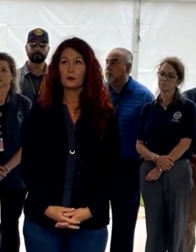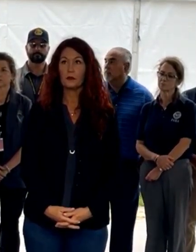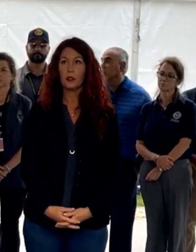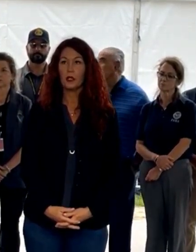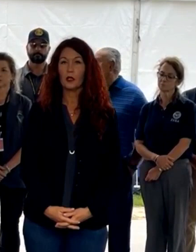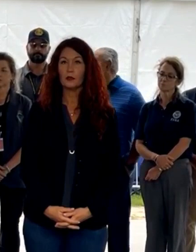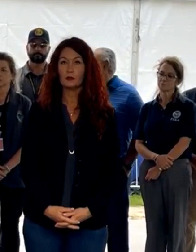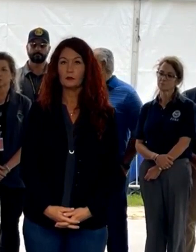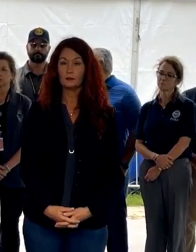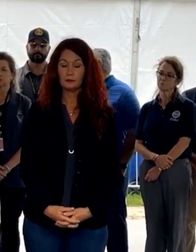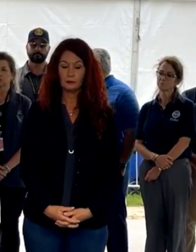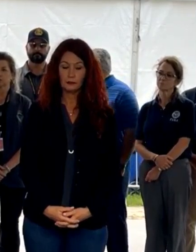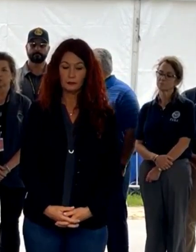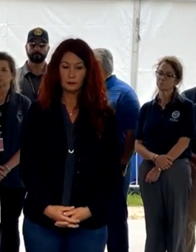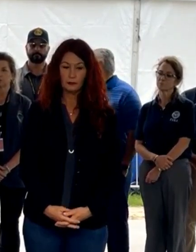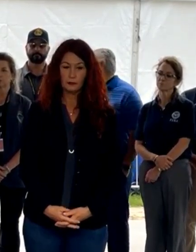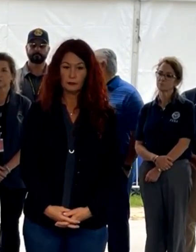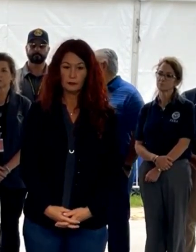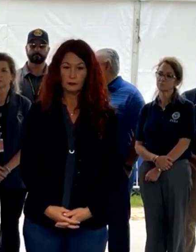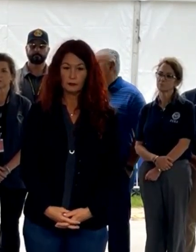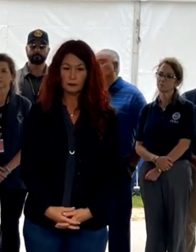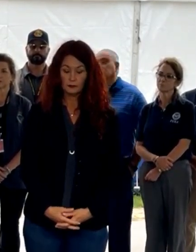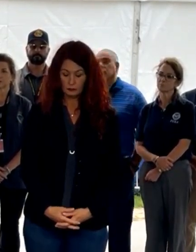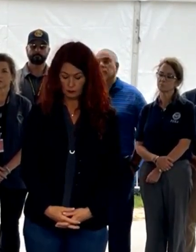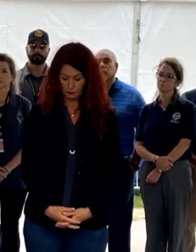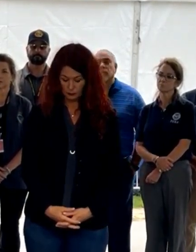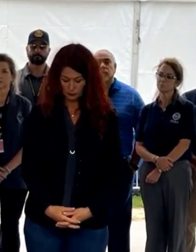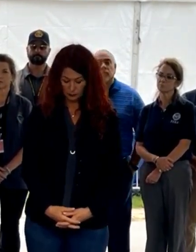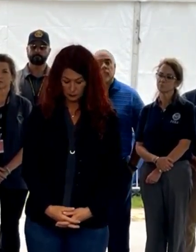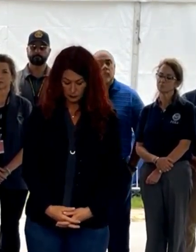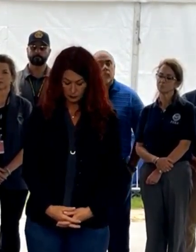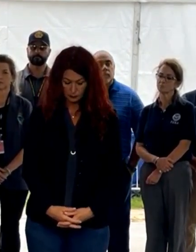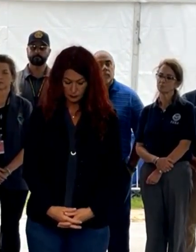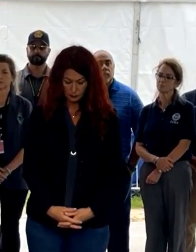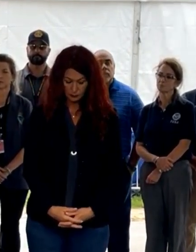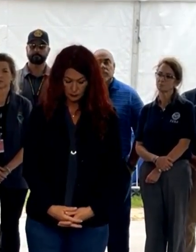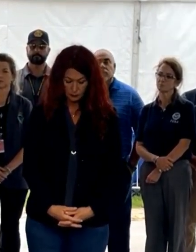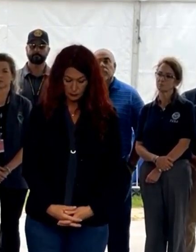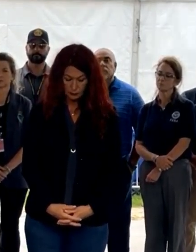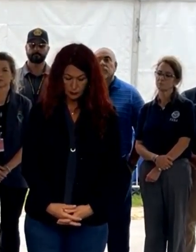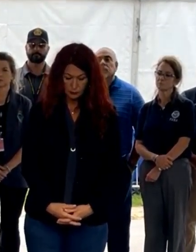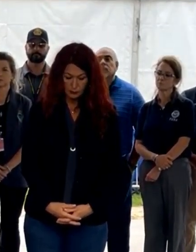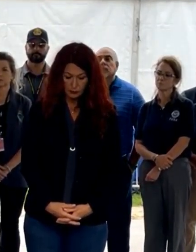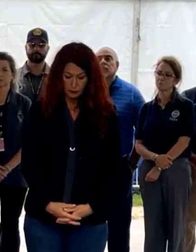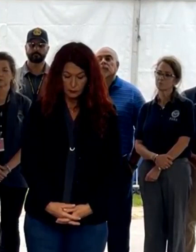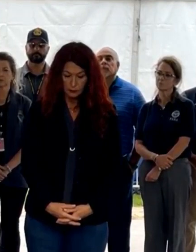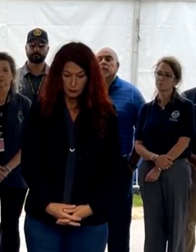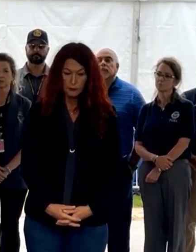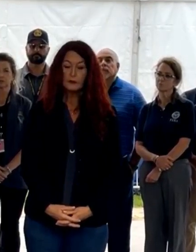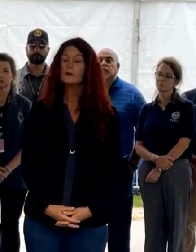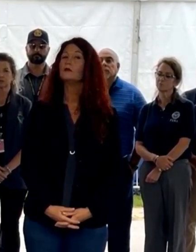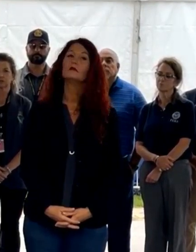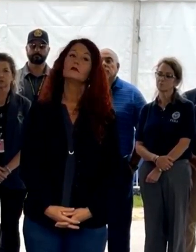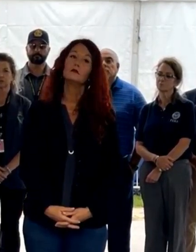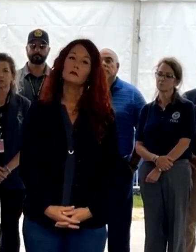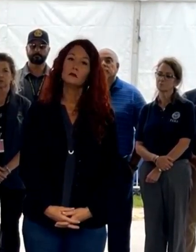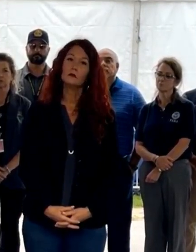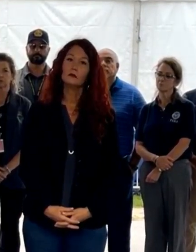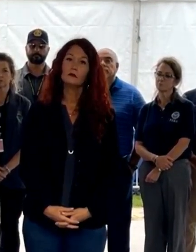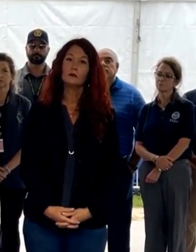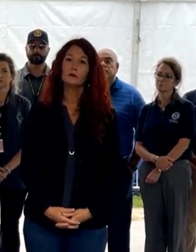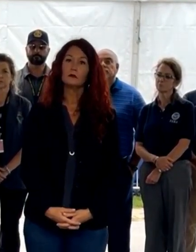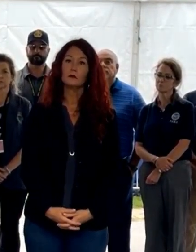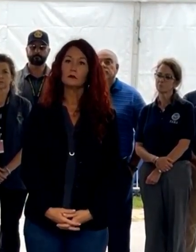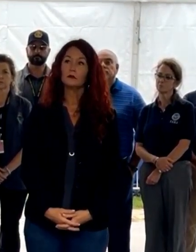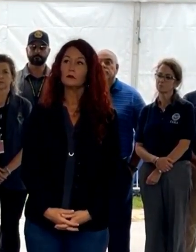gobernador DeSantis, un estado de emergencia para permitir la flexibilidad de respuesta y recursos. Solicitamos y recibimos